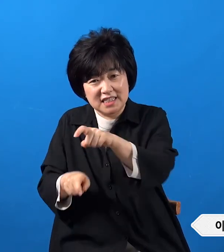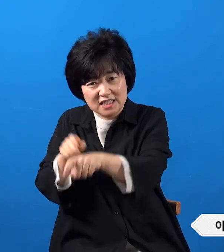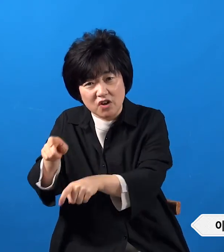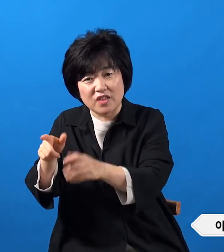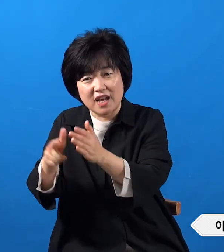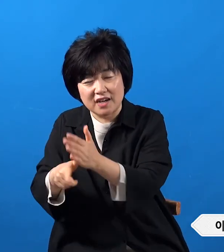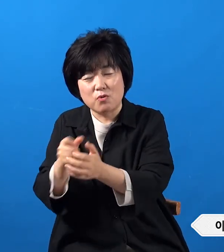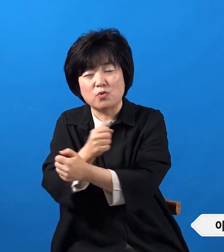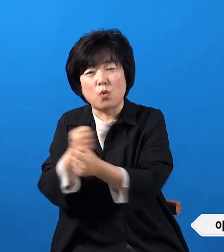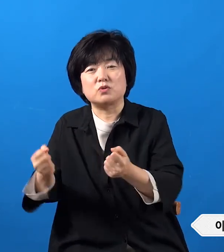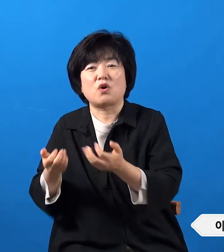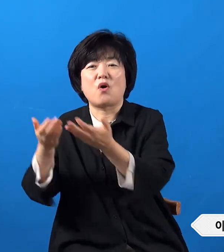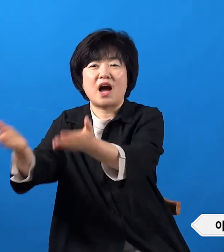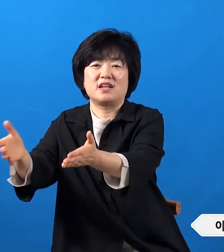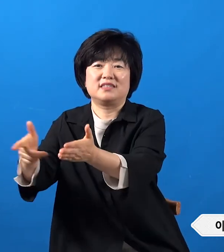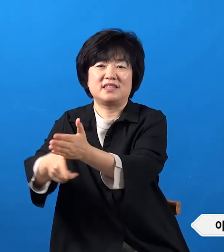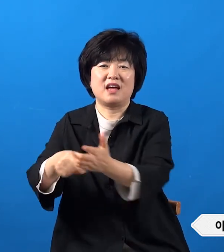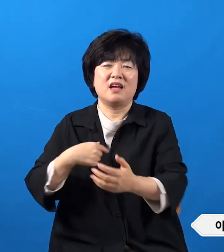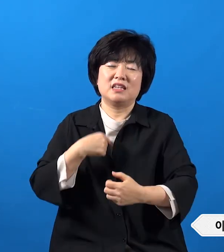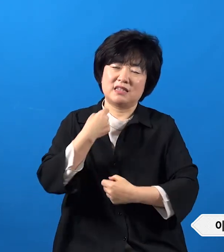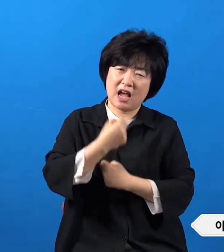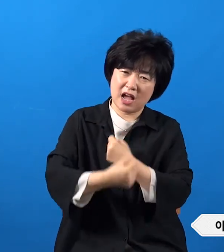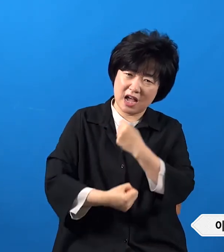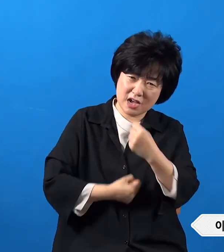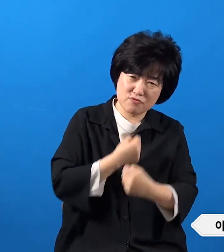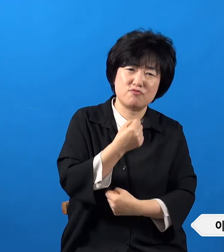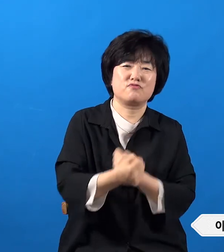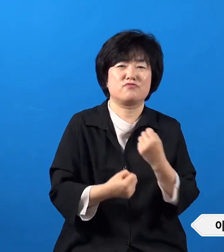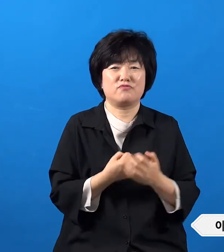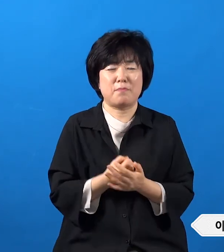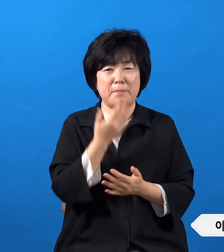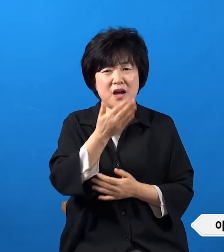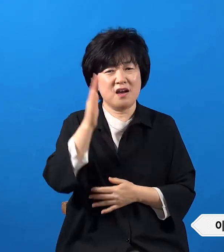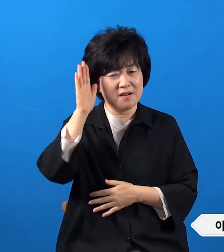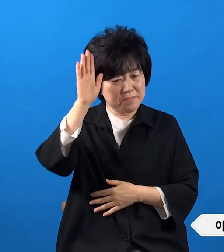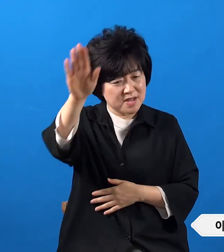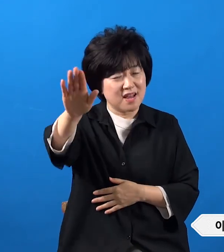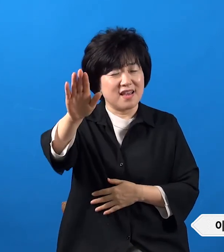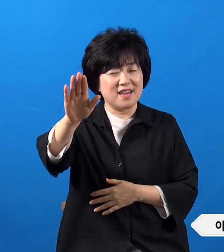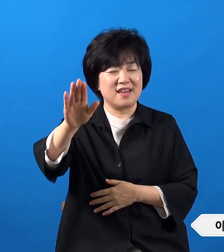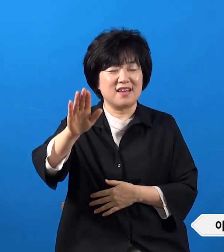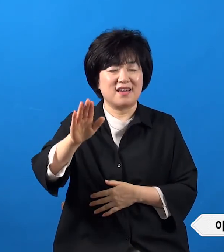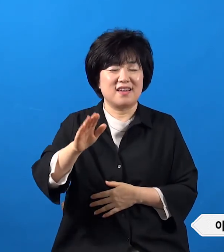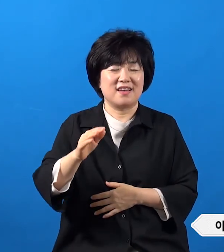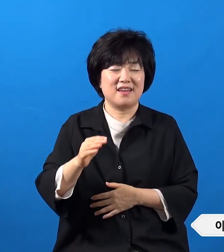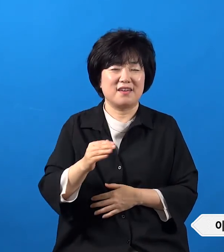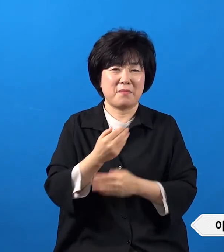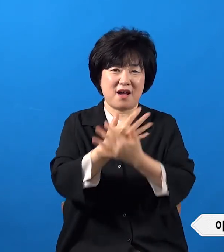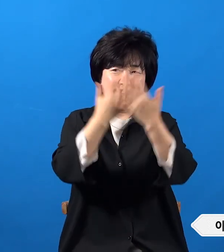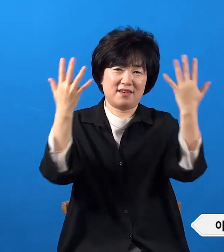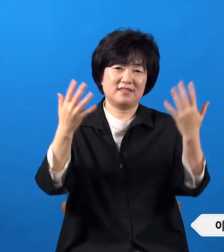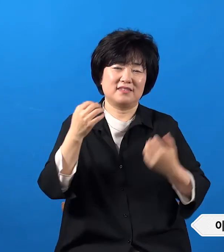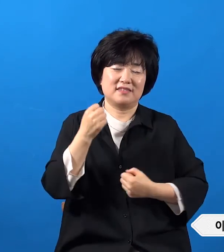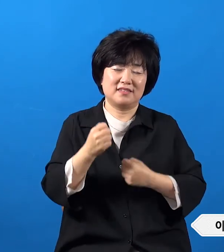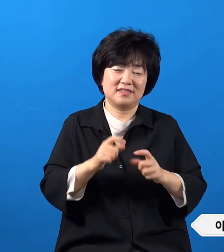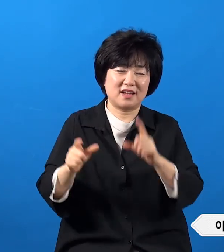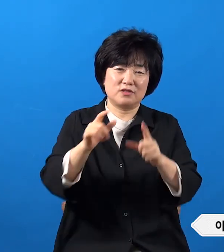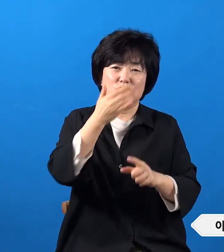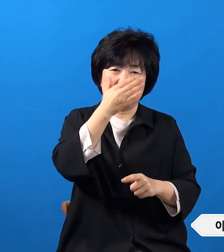우리는 자유의 삶을 그리고 새로운 내일을 향해서 걸어갈 수가 있습니다. 이 용서가 우리에게도 필요하지